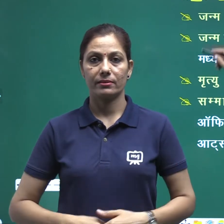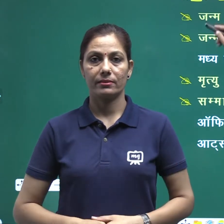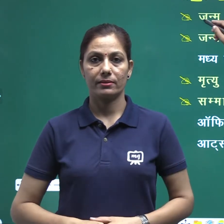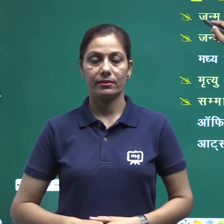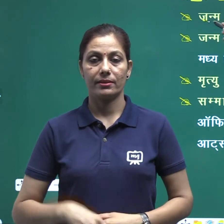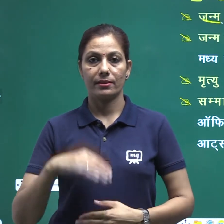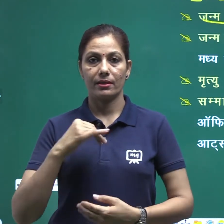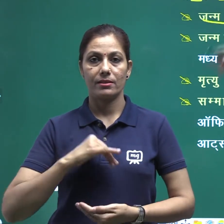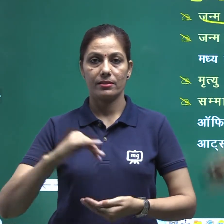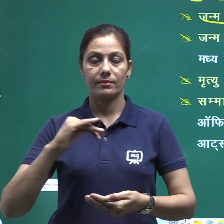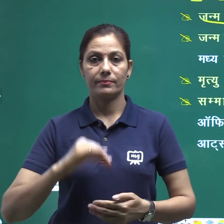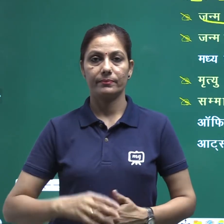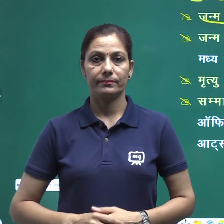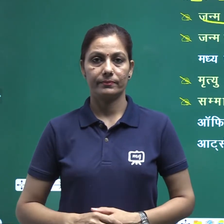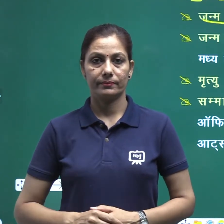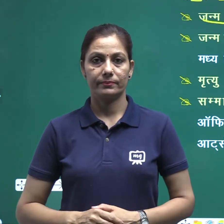इनका जन्म